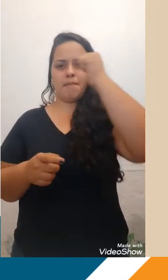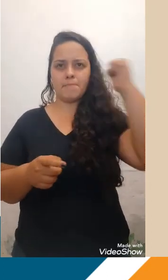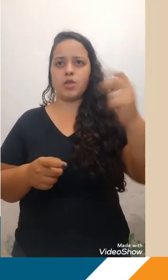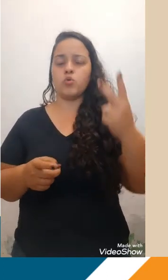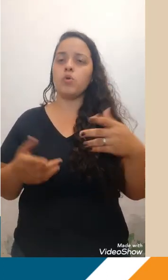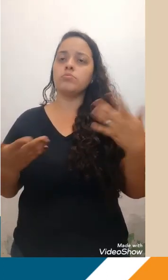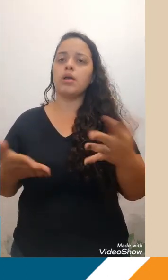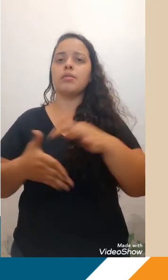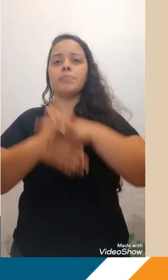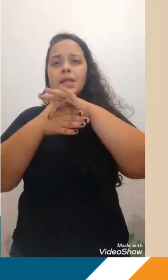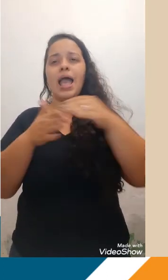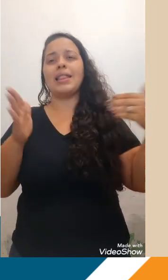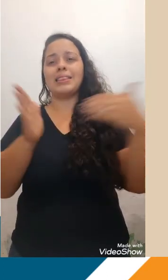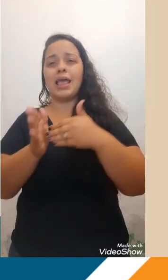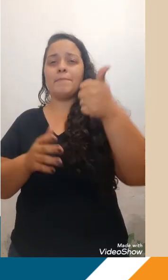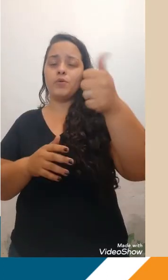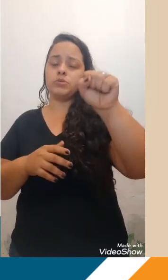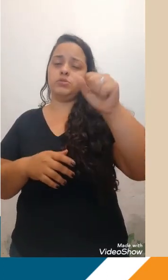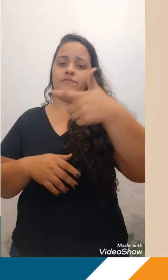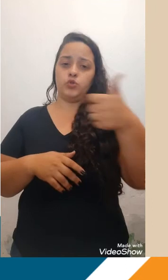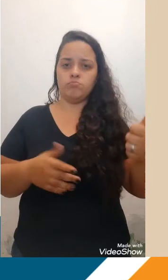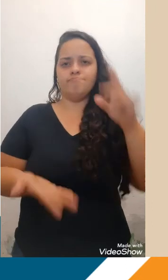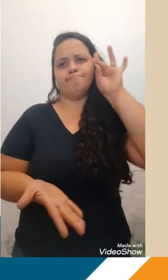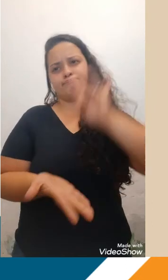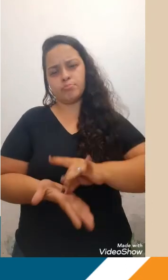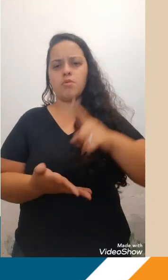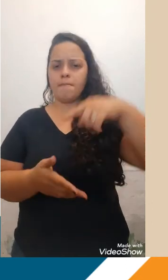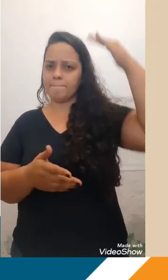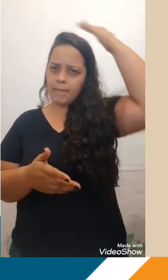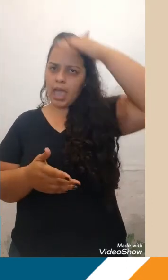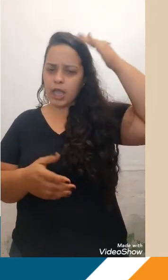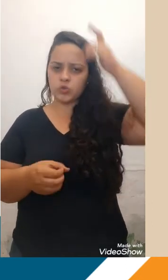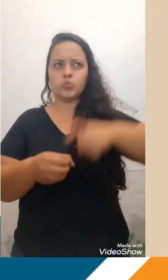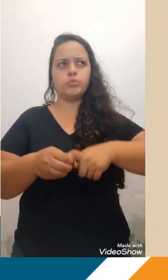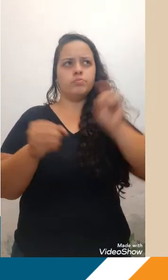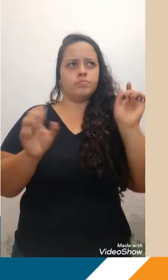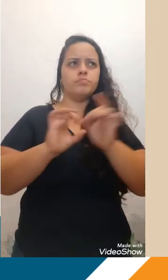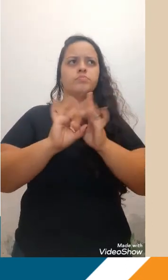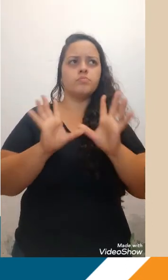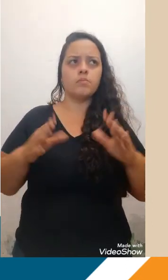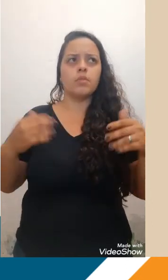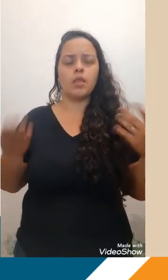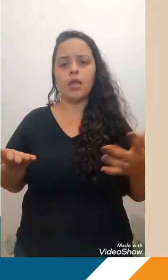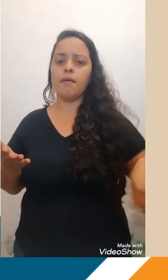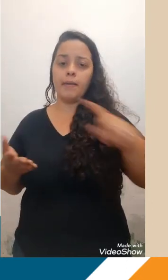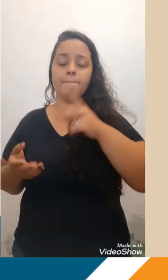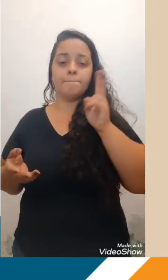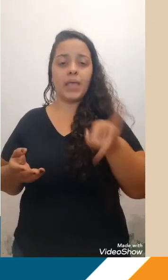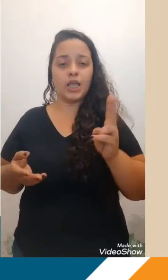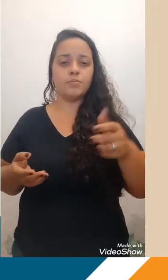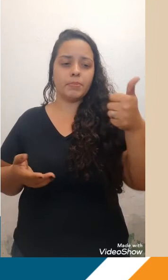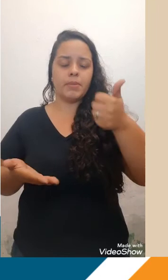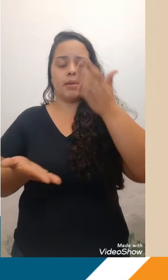de independência até o ano de 1821, quando, de fato, o México se tornou independente. Contudo, ainda na